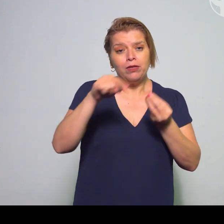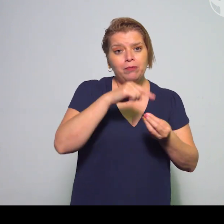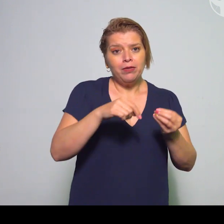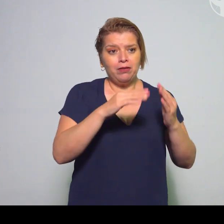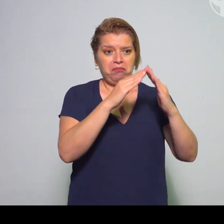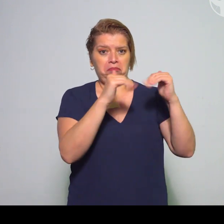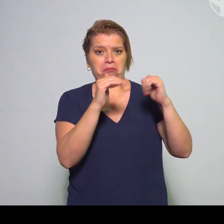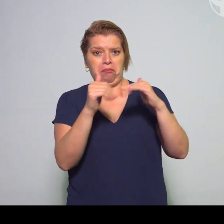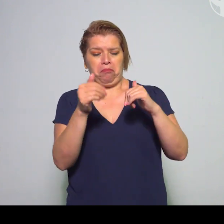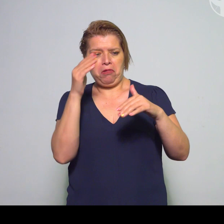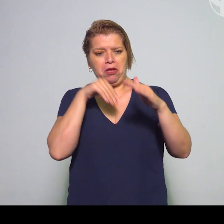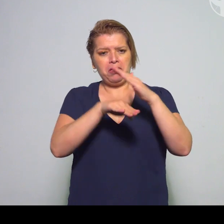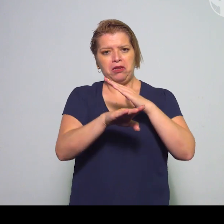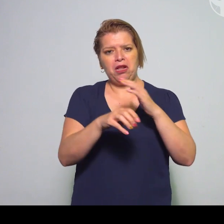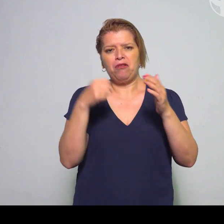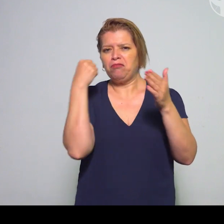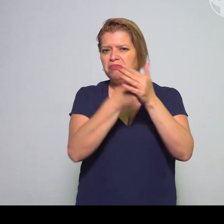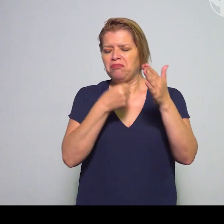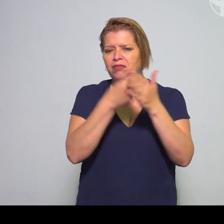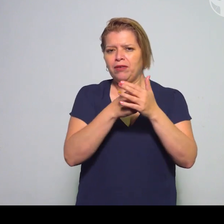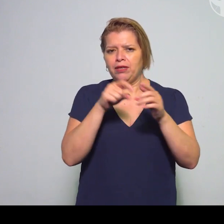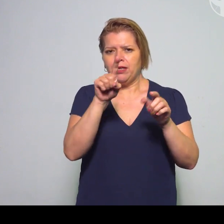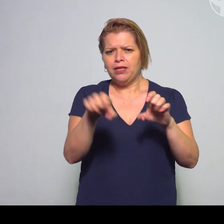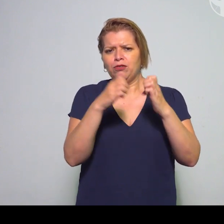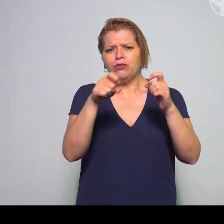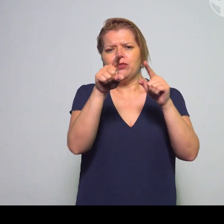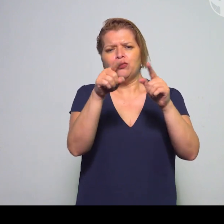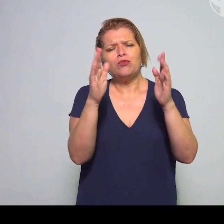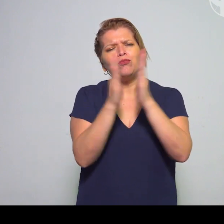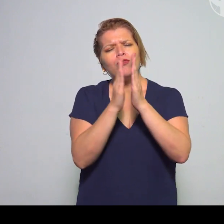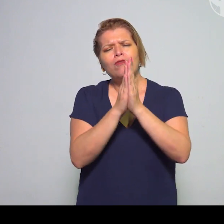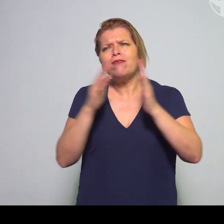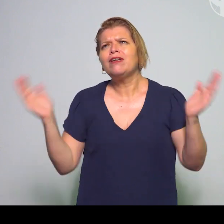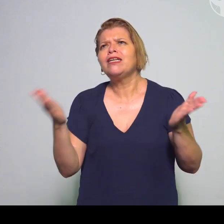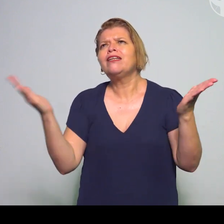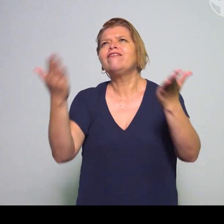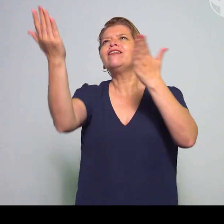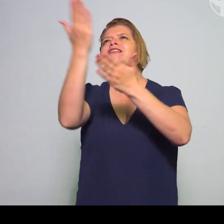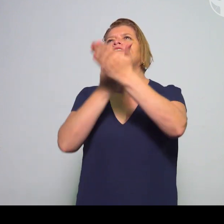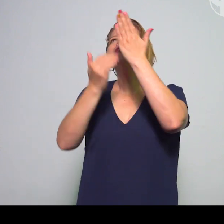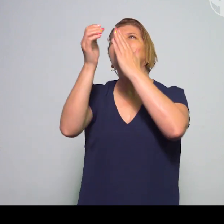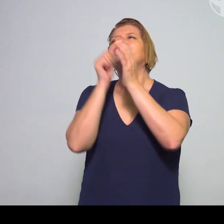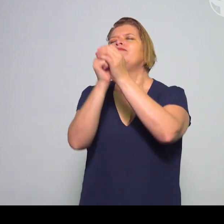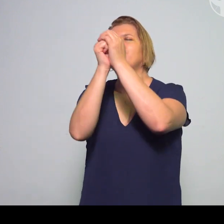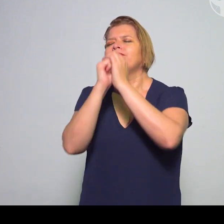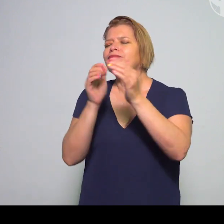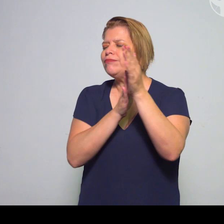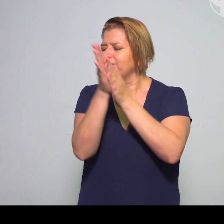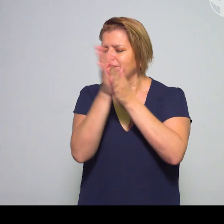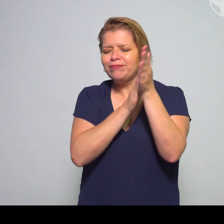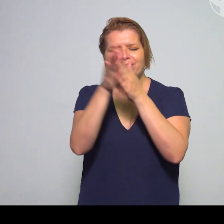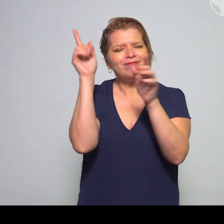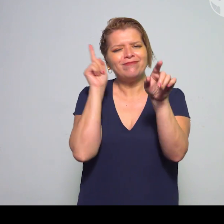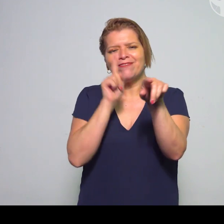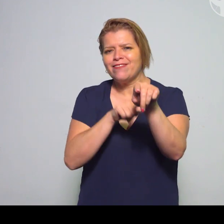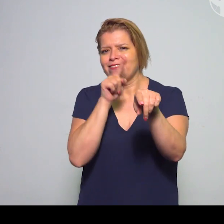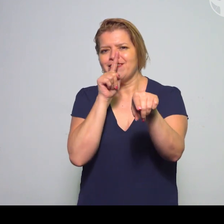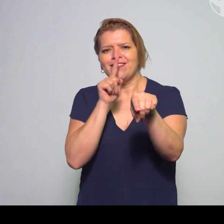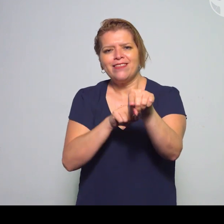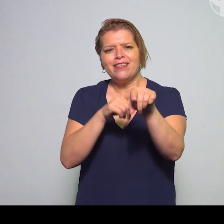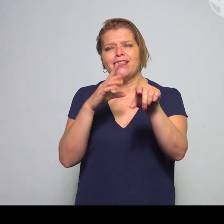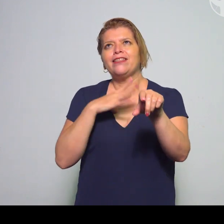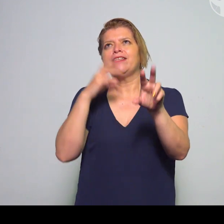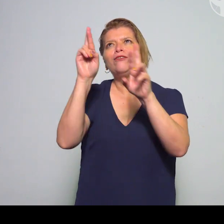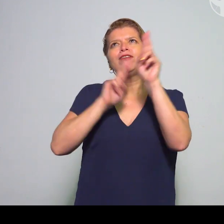de romperse, de entrar en una crisis. Levanta tus manos y adora y aprovecha ese privilegio de poder